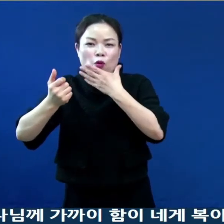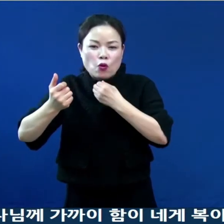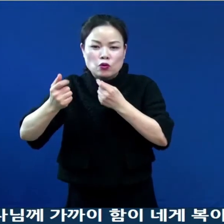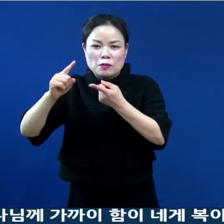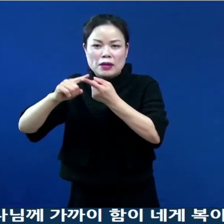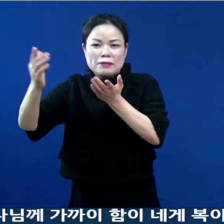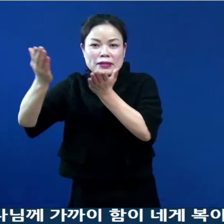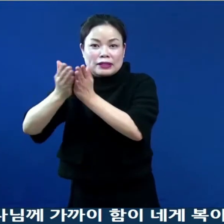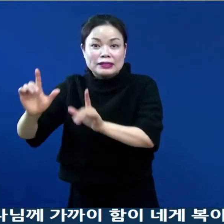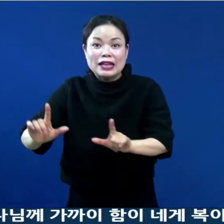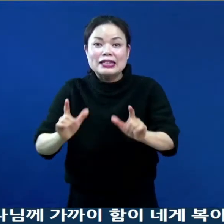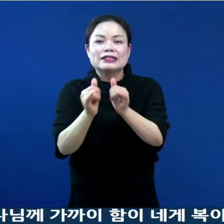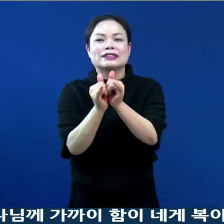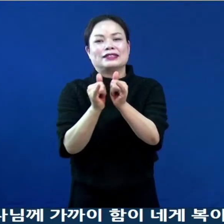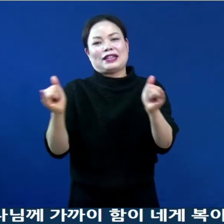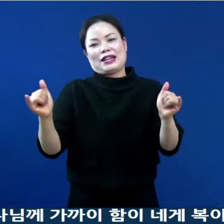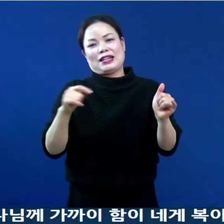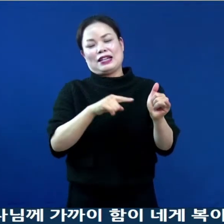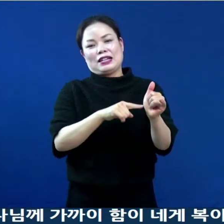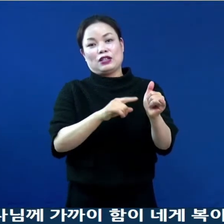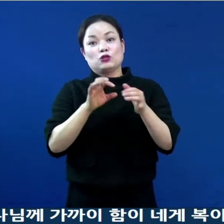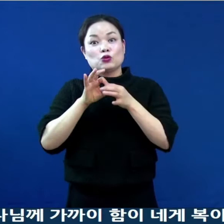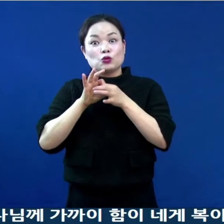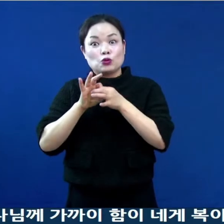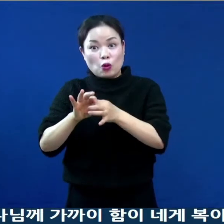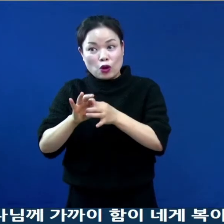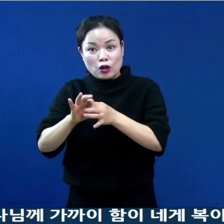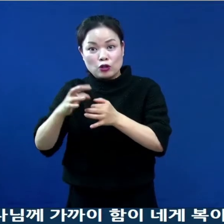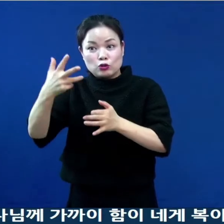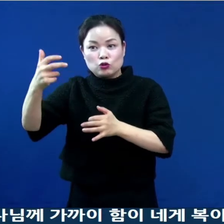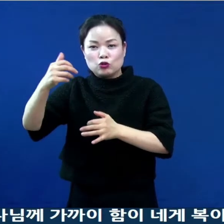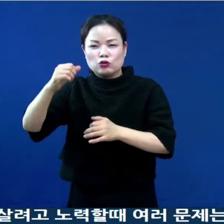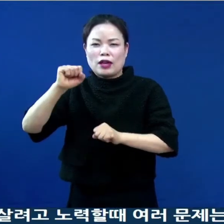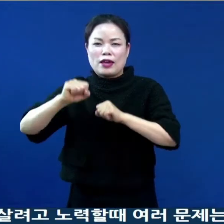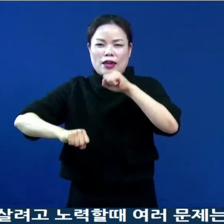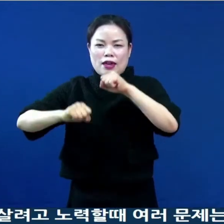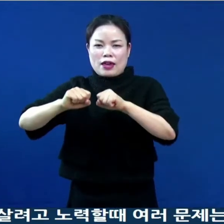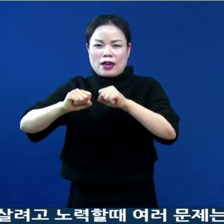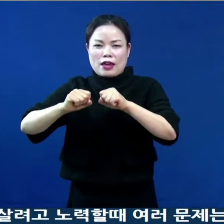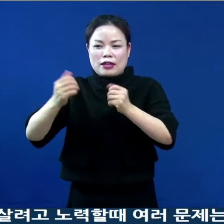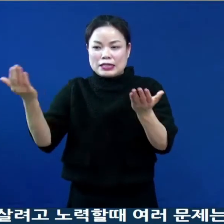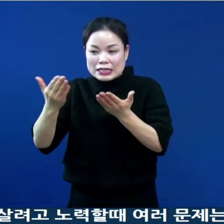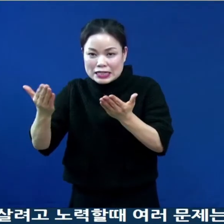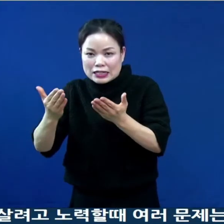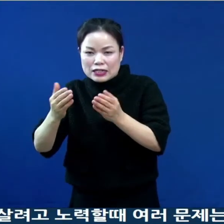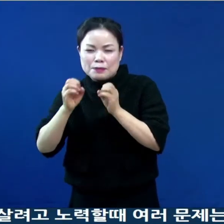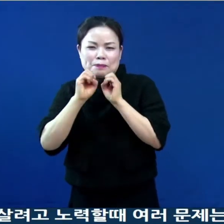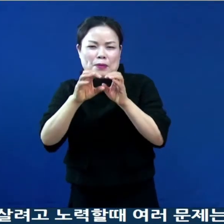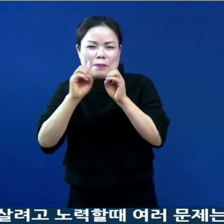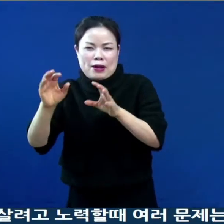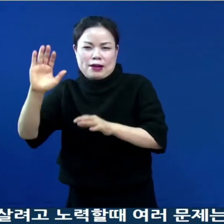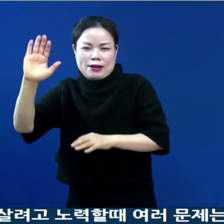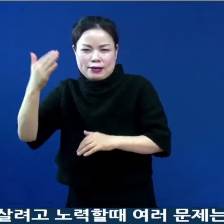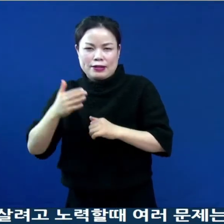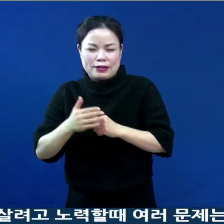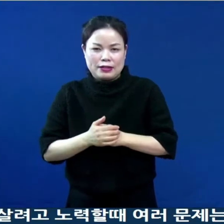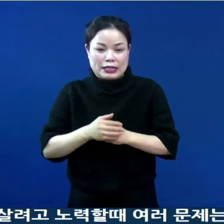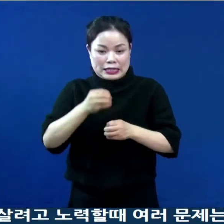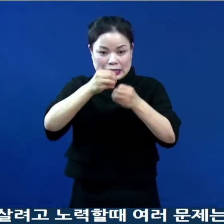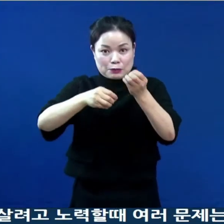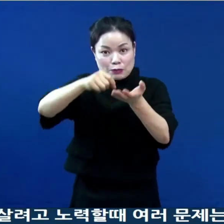사는 사람들에게, 그 사람들을 통하여 주의 행적이 전파되는 역사가 일어났다. 시편 기자는